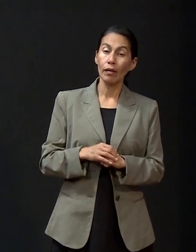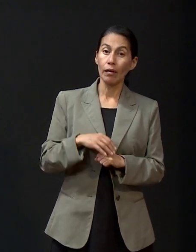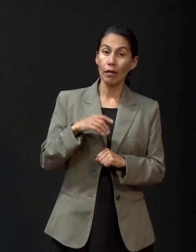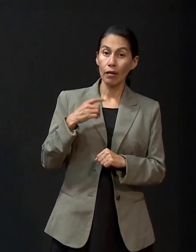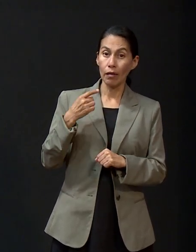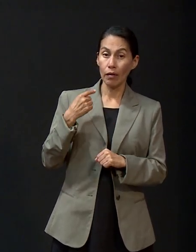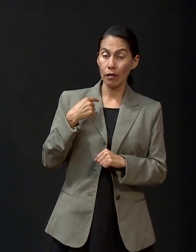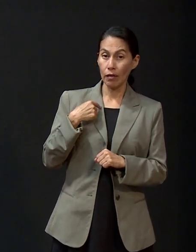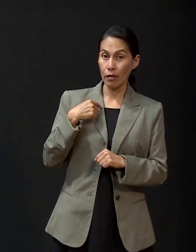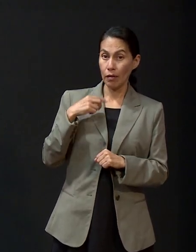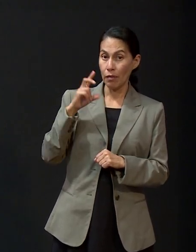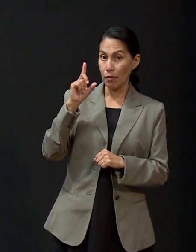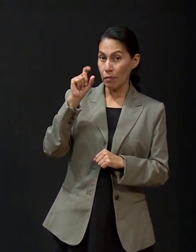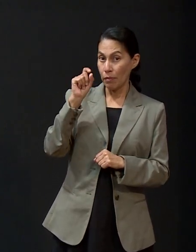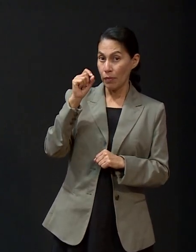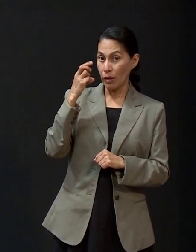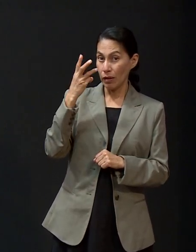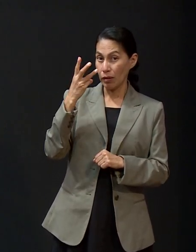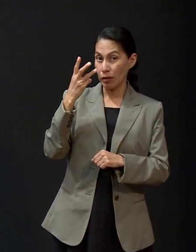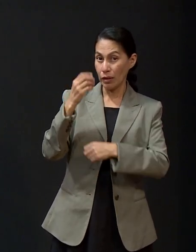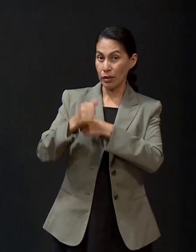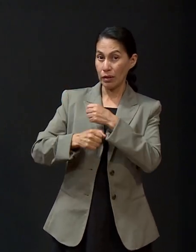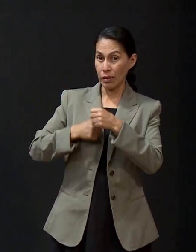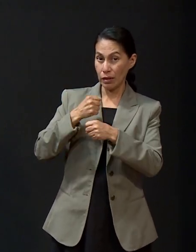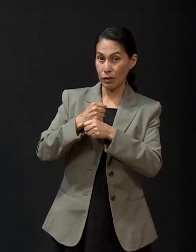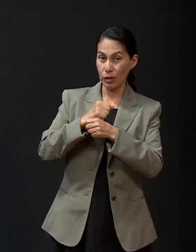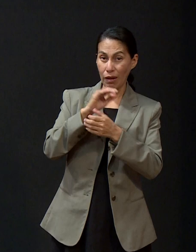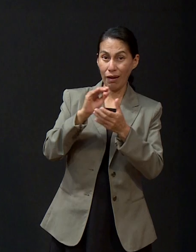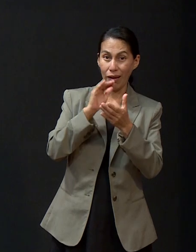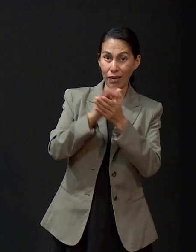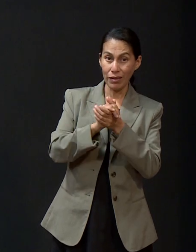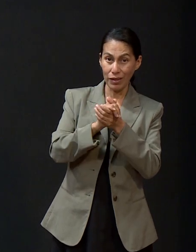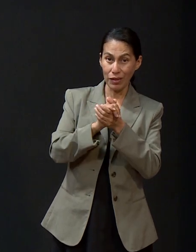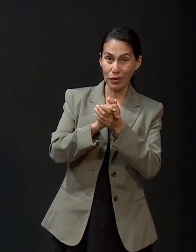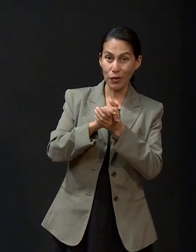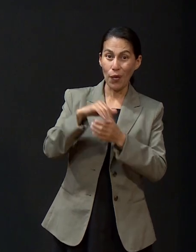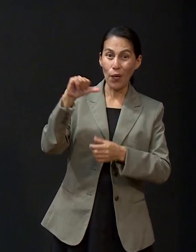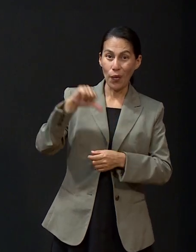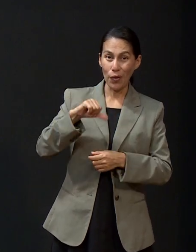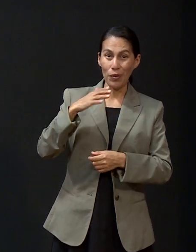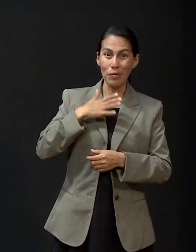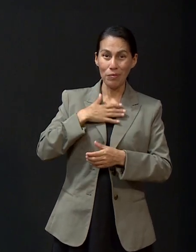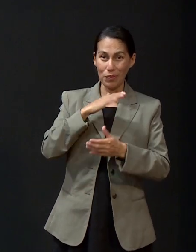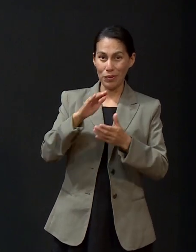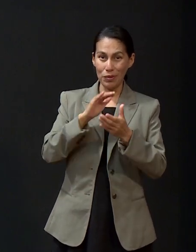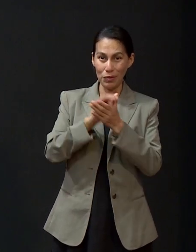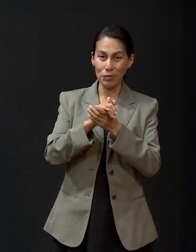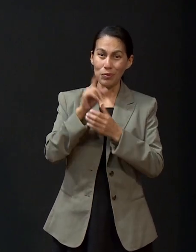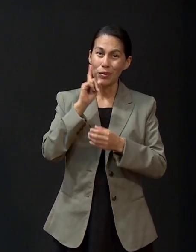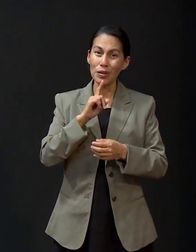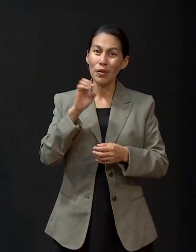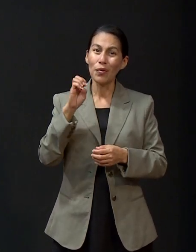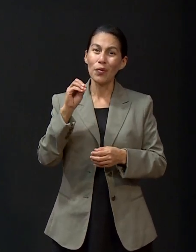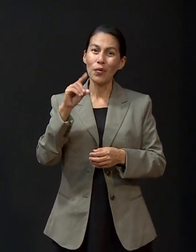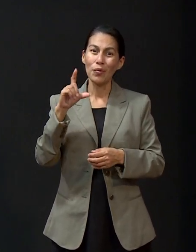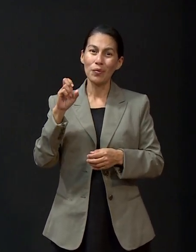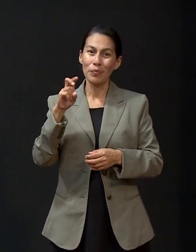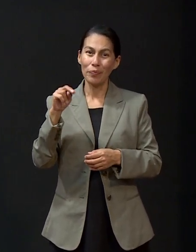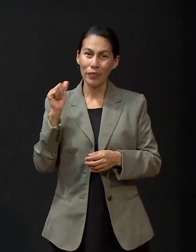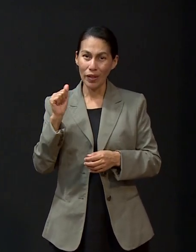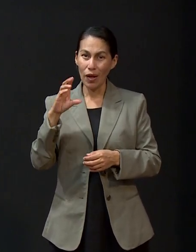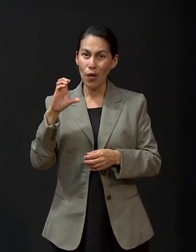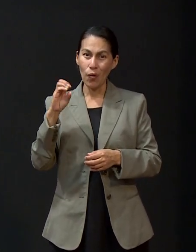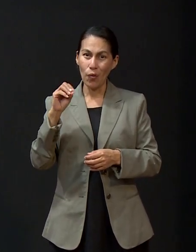delante de ustedes Por 23 años de casado El día de hoy cumplimos con mi esposa